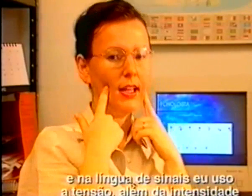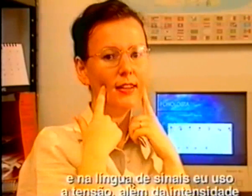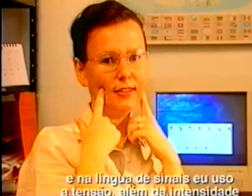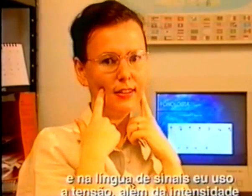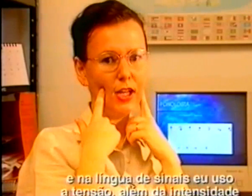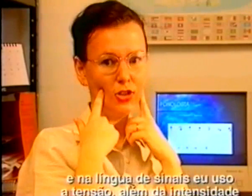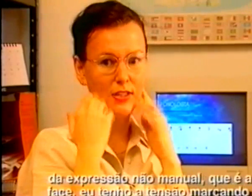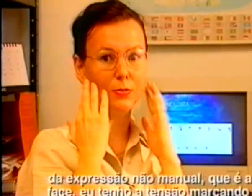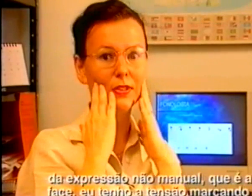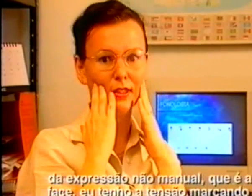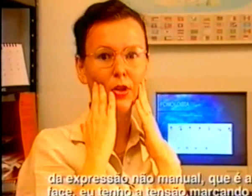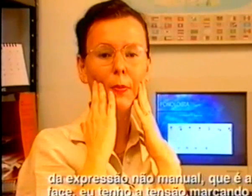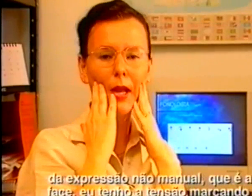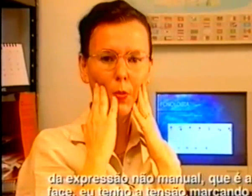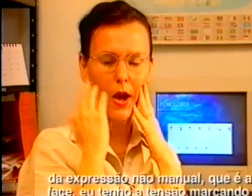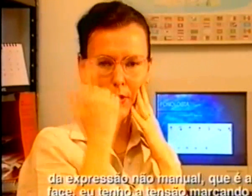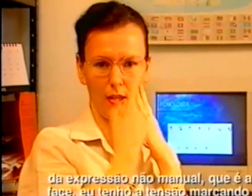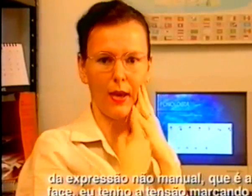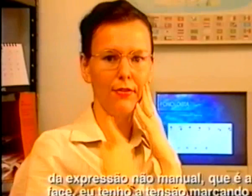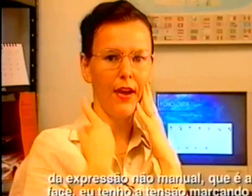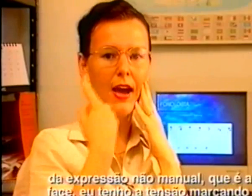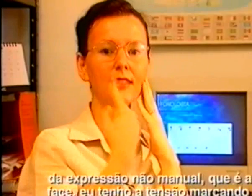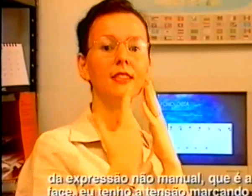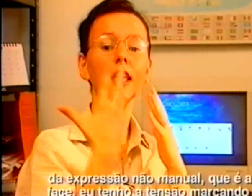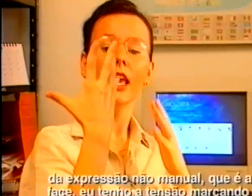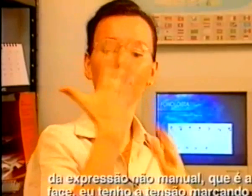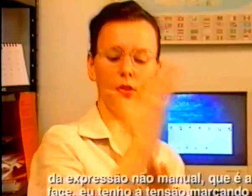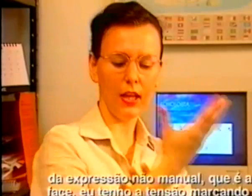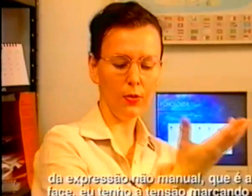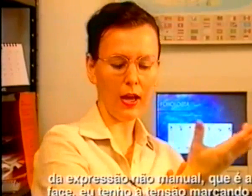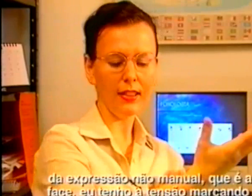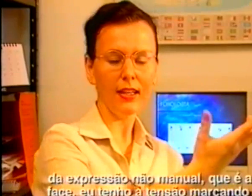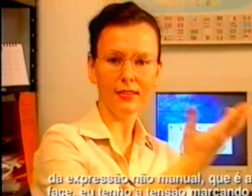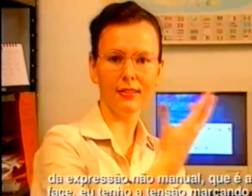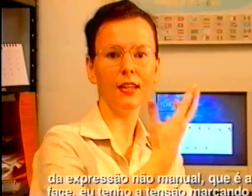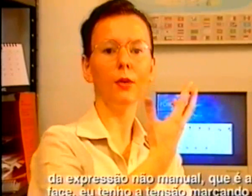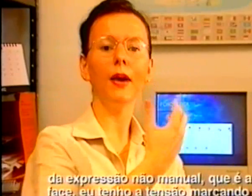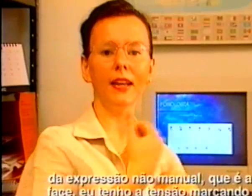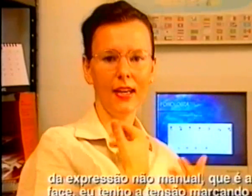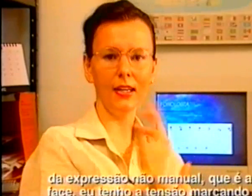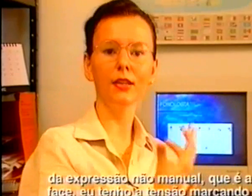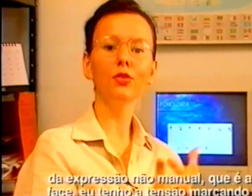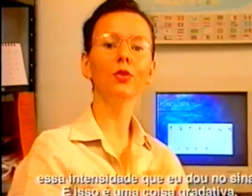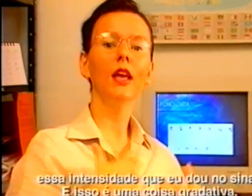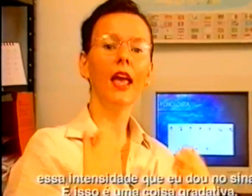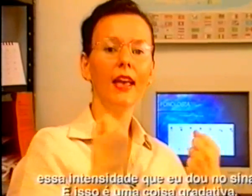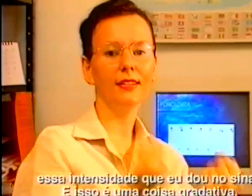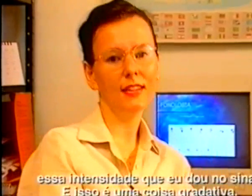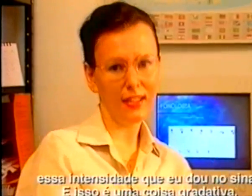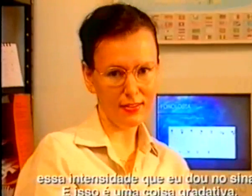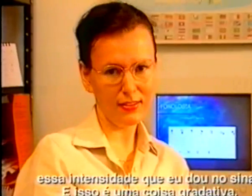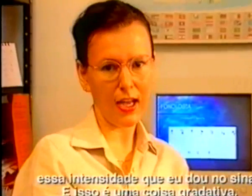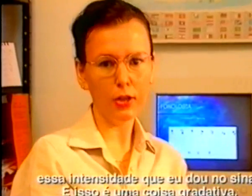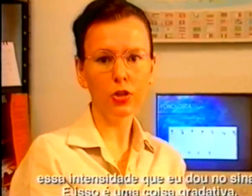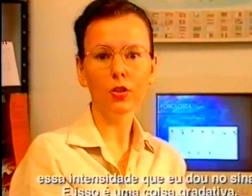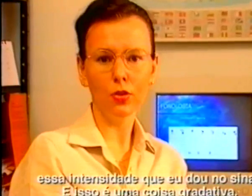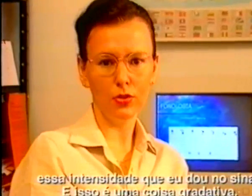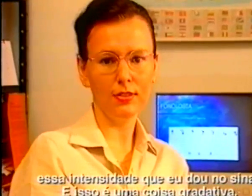Além da intensidade da expressão não manual, que é a face, eu tenho a tensão marcando essa intensidade que eu dou